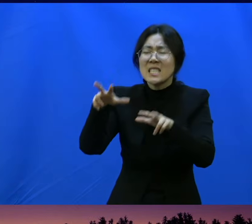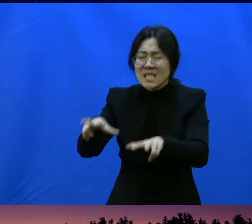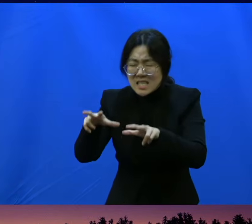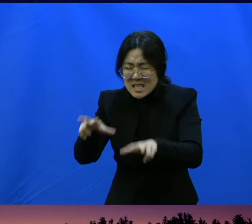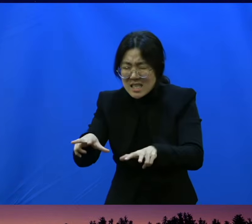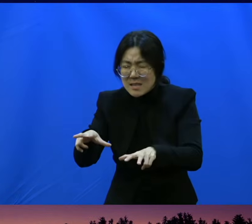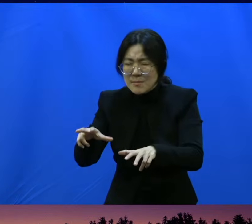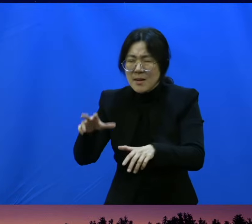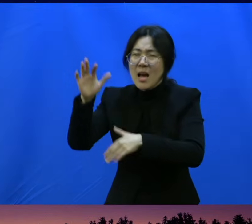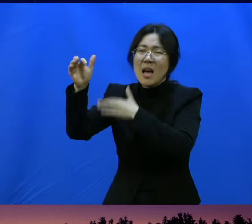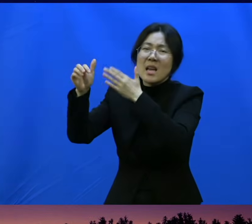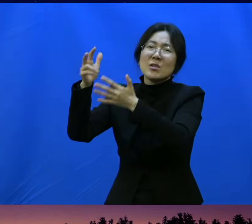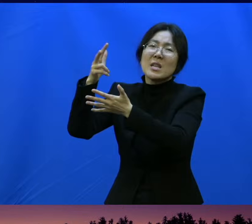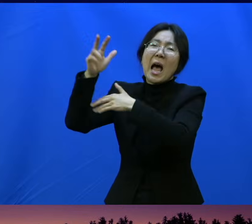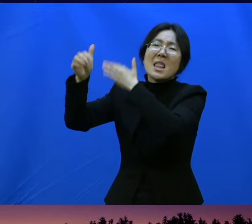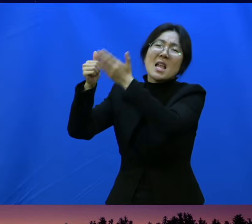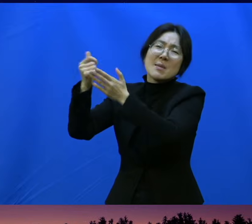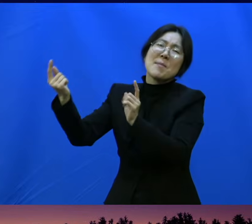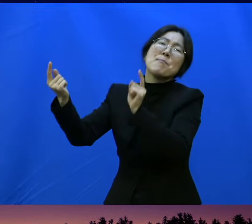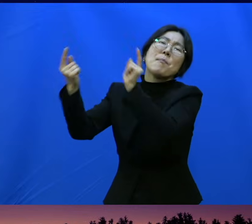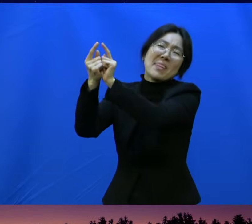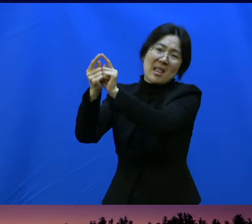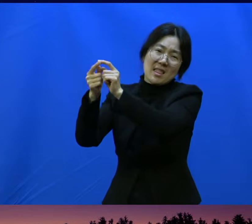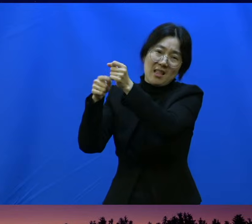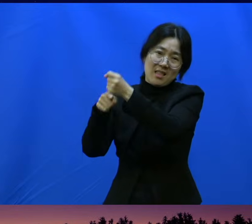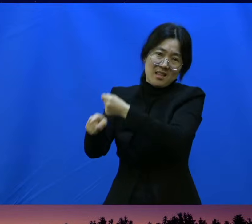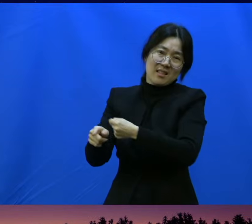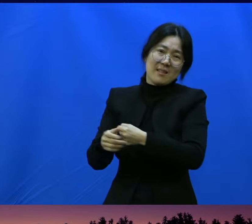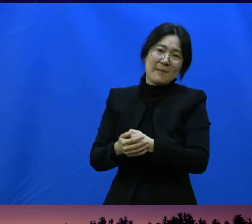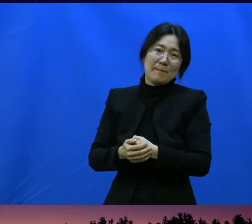그는 도망치기에 바빴고 살기 위해서 아동바동하며